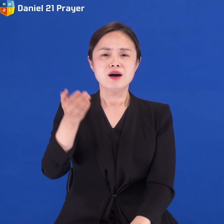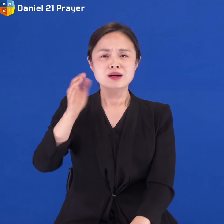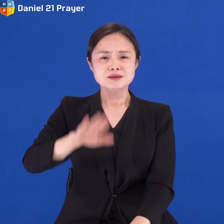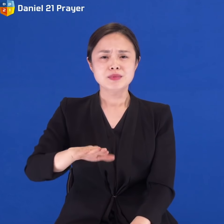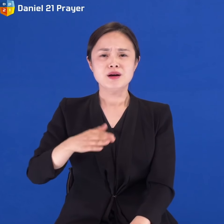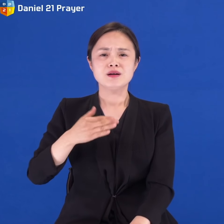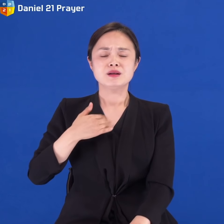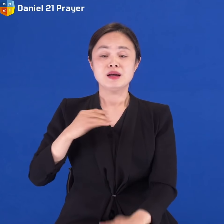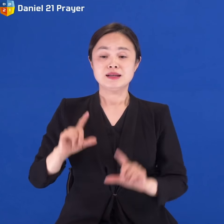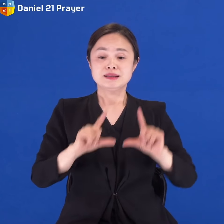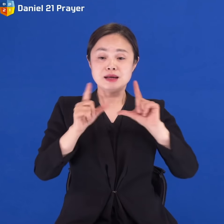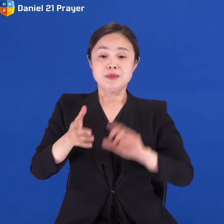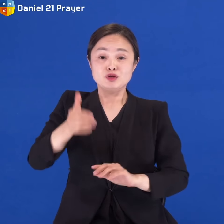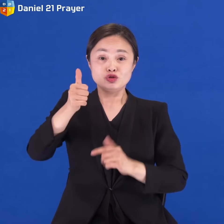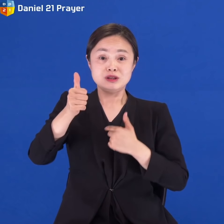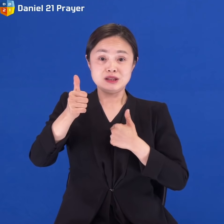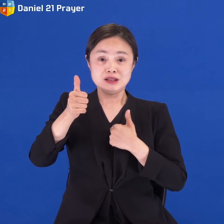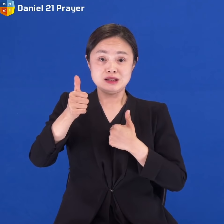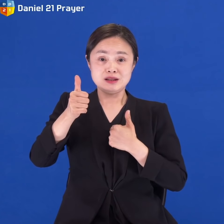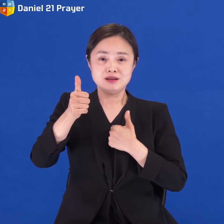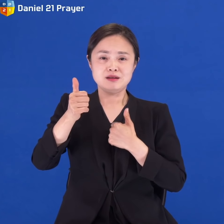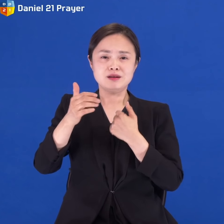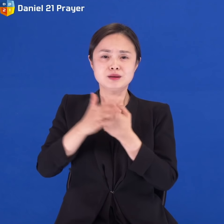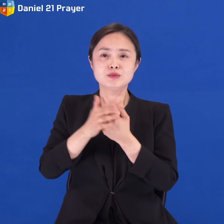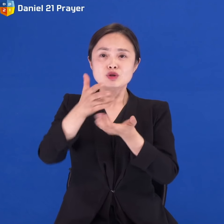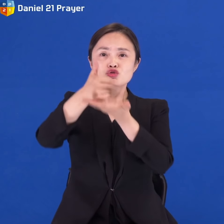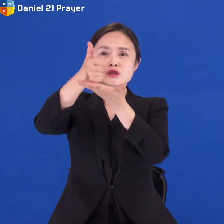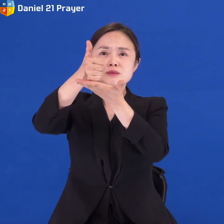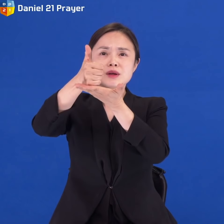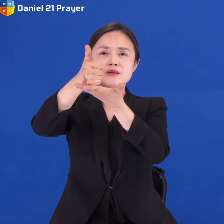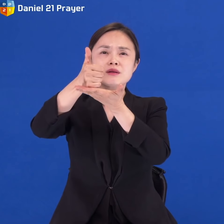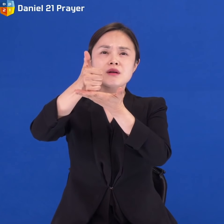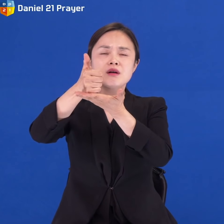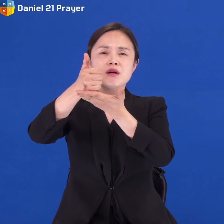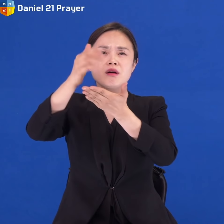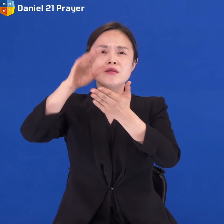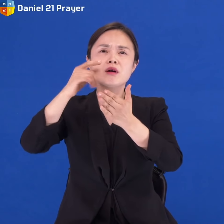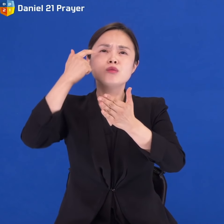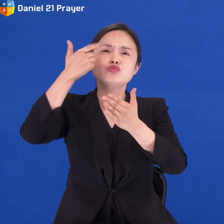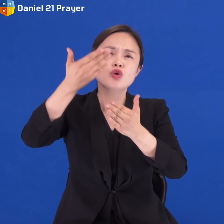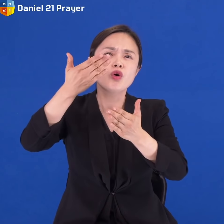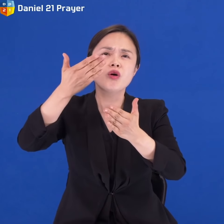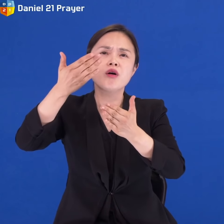그 남자를 설득해서 결혼 생활이 시작됐습니다.